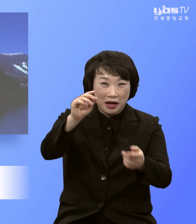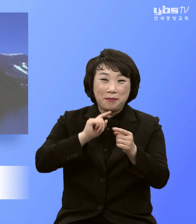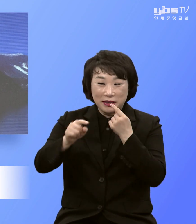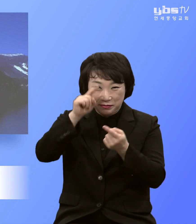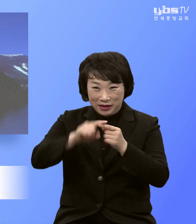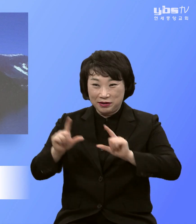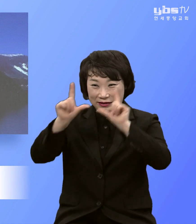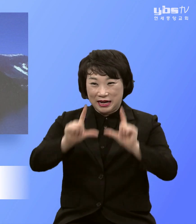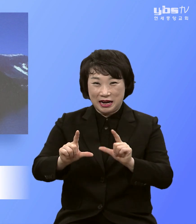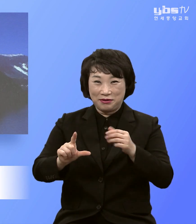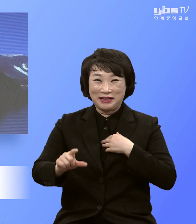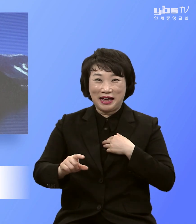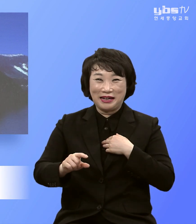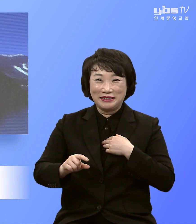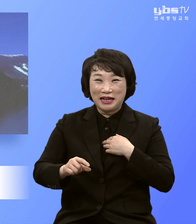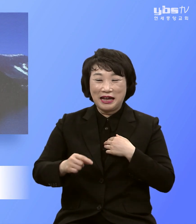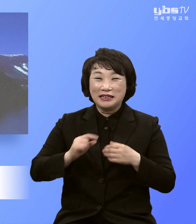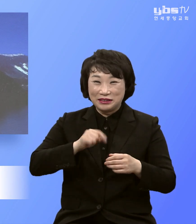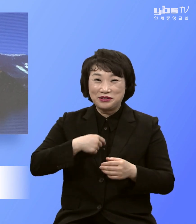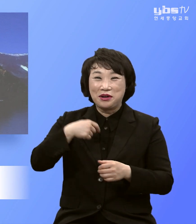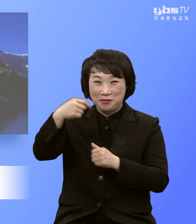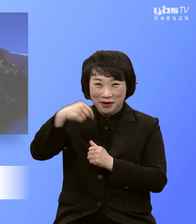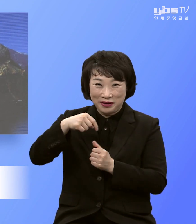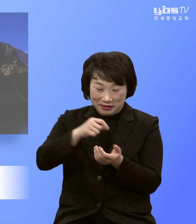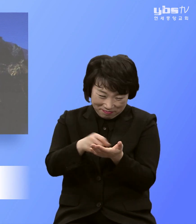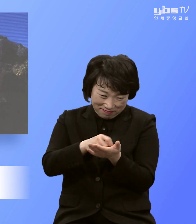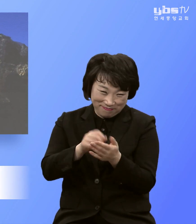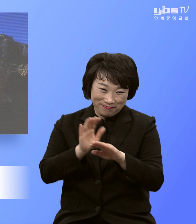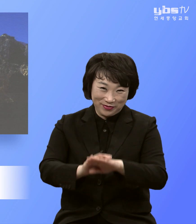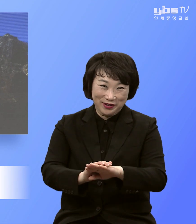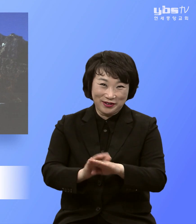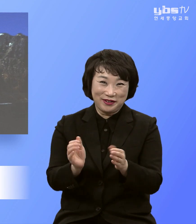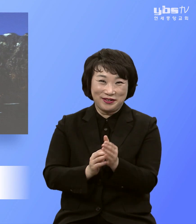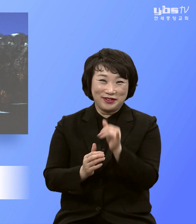살라고 나보고 명령해서 써놨습니다.